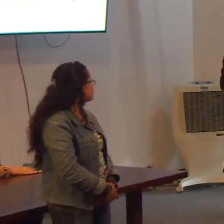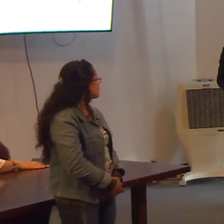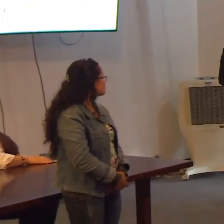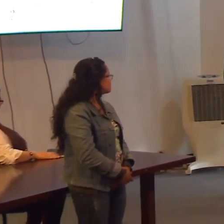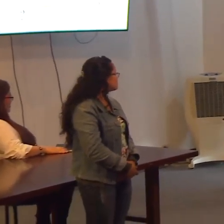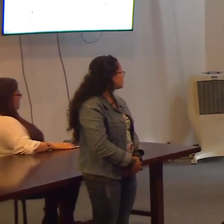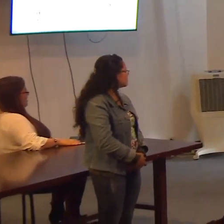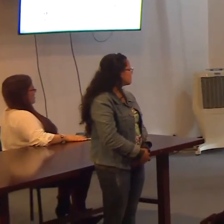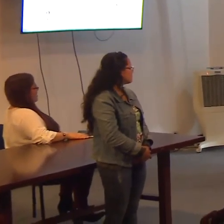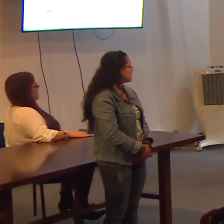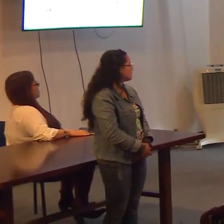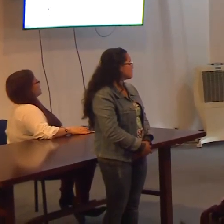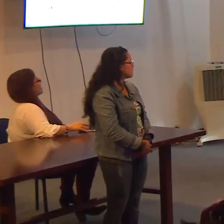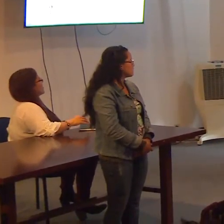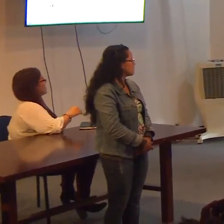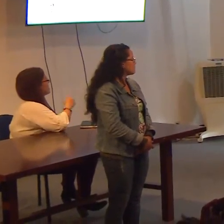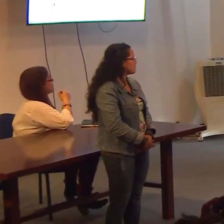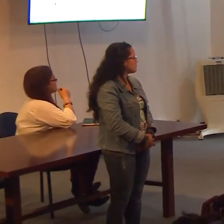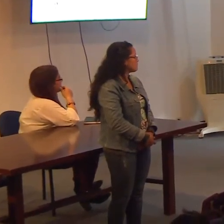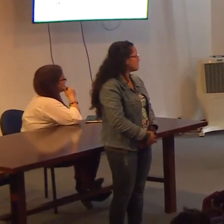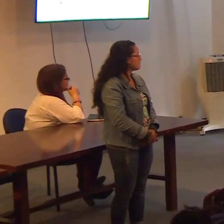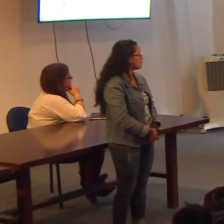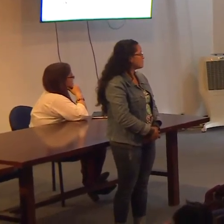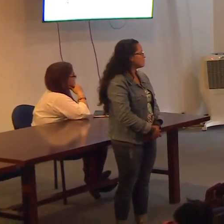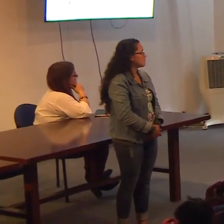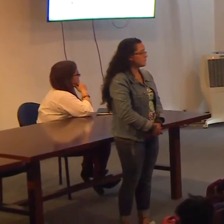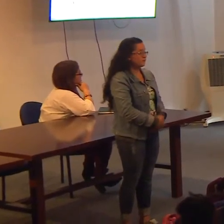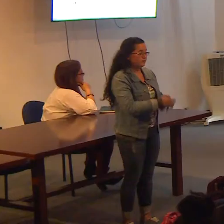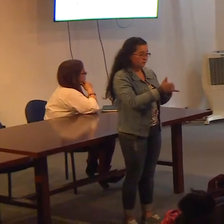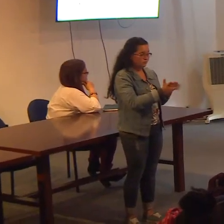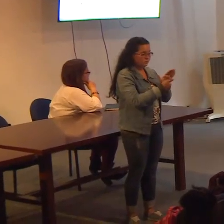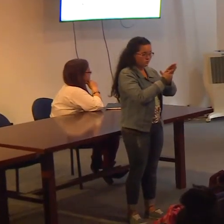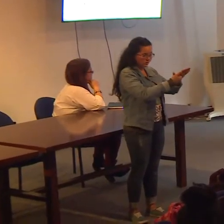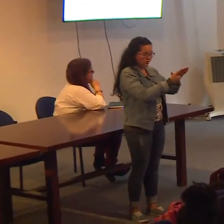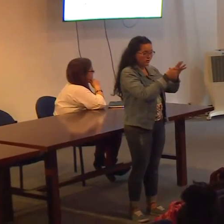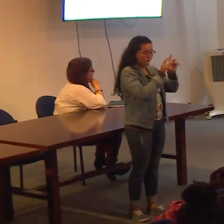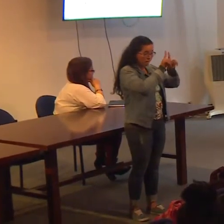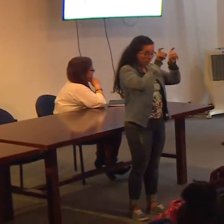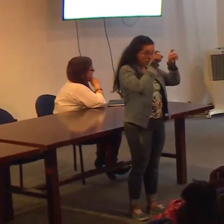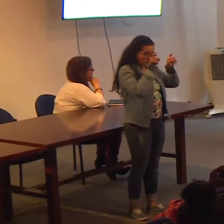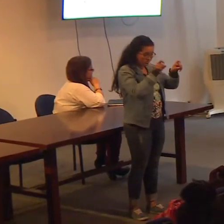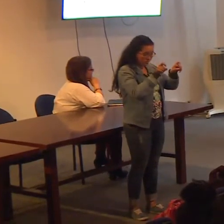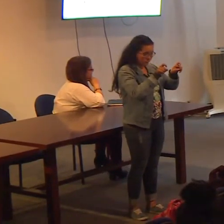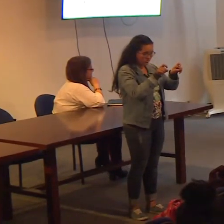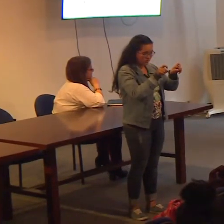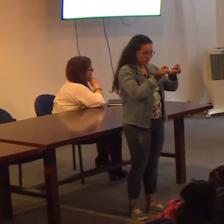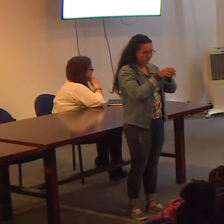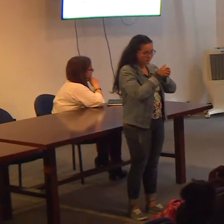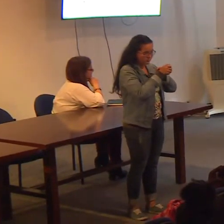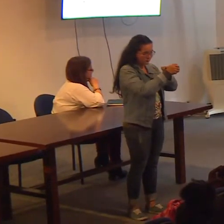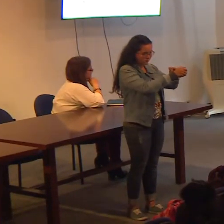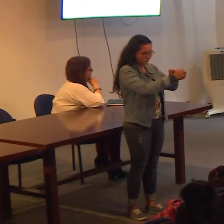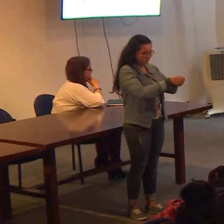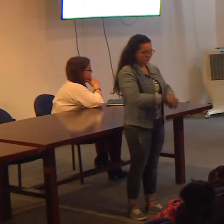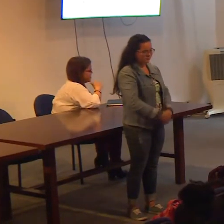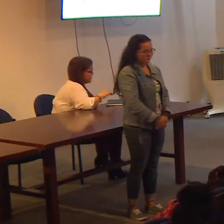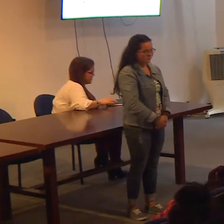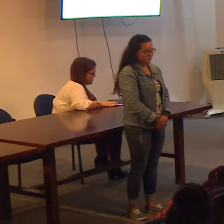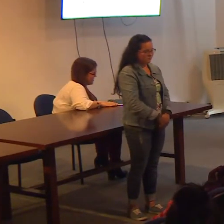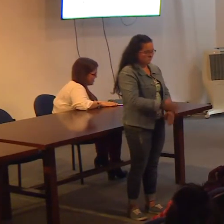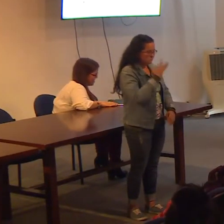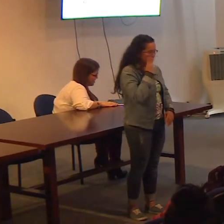Bueno, a continuación les voy a hablar de la pregunta orientadora que llevó y transcurrió en la sistematización